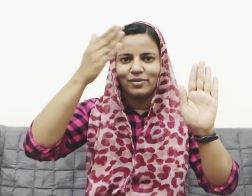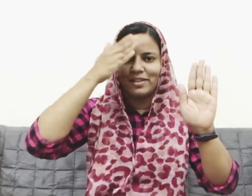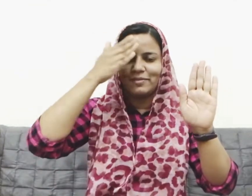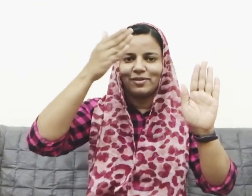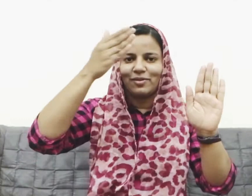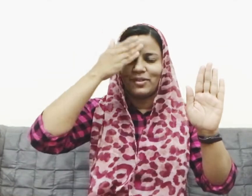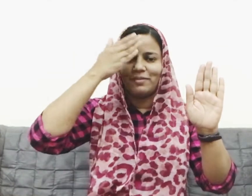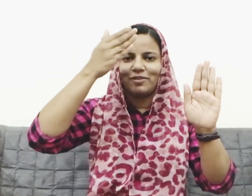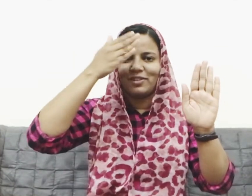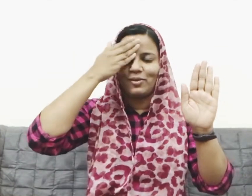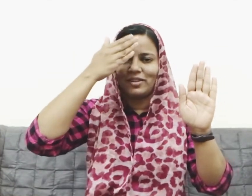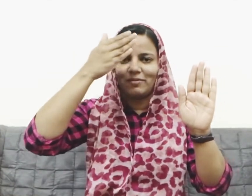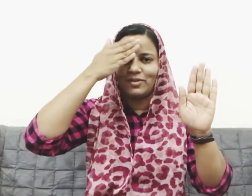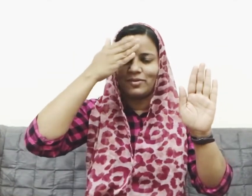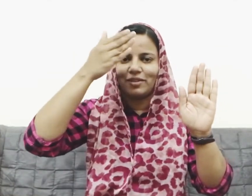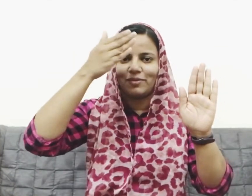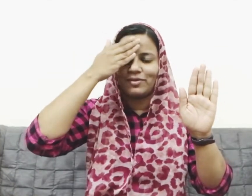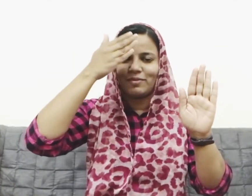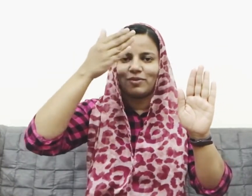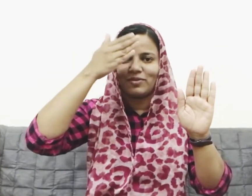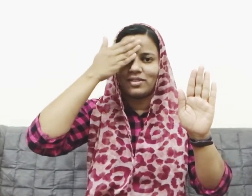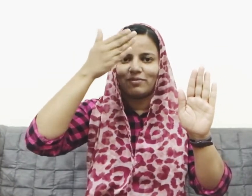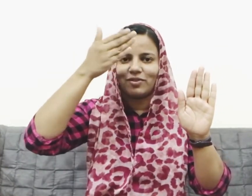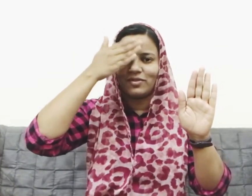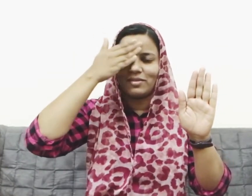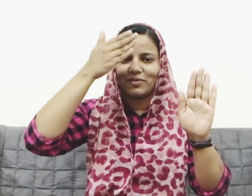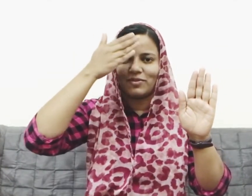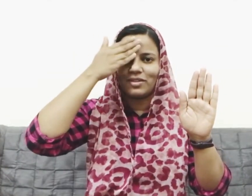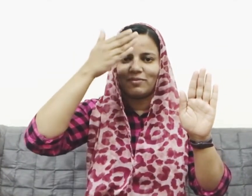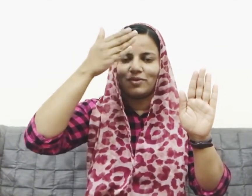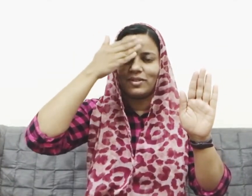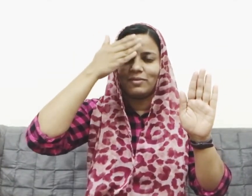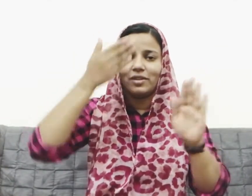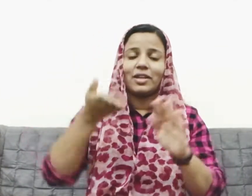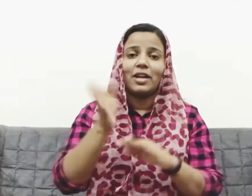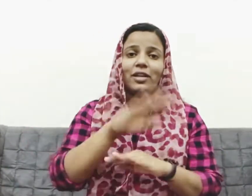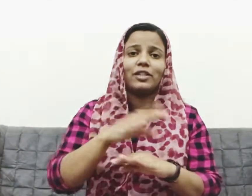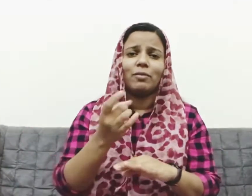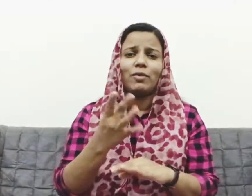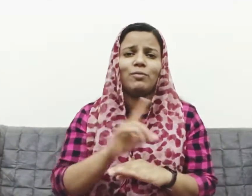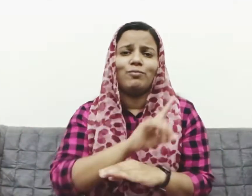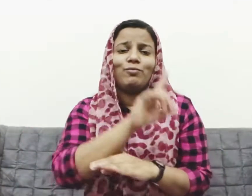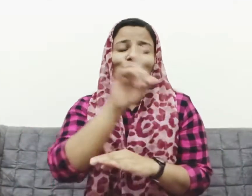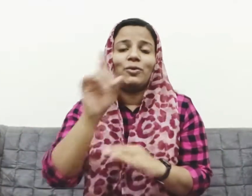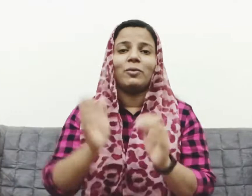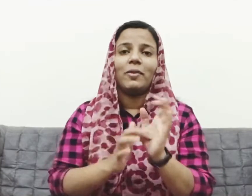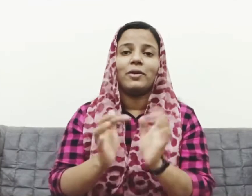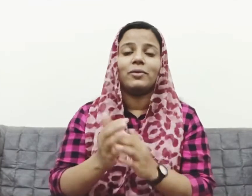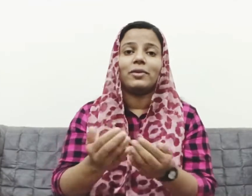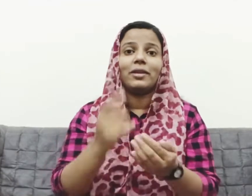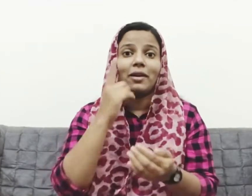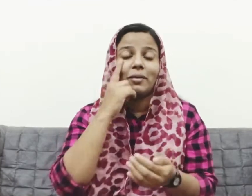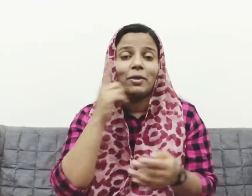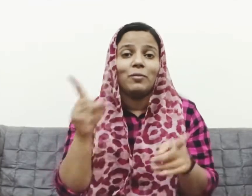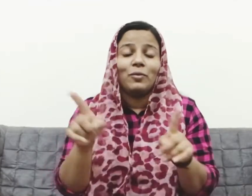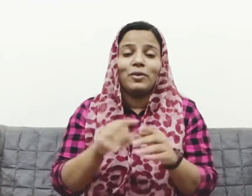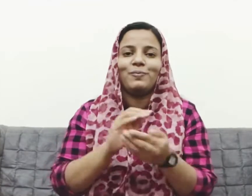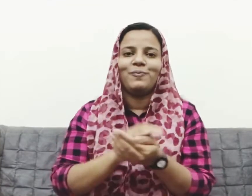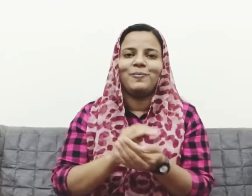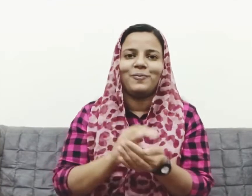കർത്താവേ, സ്തോത്രം കർത്താവേ, സ്തോത്രം കർത്താവേ, സ്തോത്രം കർത്താവേ, സ്തോത്രം കർത്താവേ. കഴിഞ്ഞ പകൽക്കാലം മുഴുവൻ നമ്മുടെ കർത്താവ് നമ്മളെ കൺമണി പോലെ കാത്തു